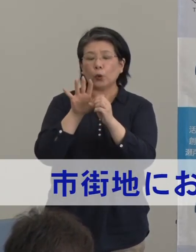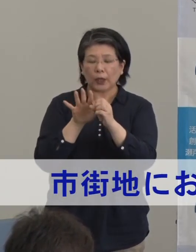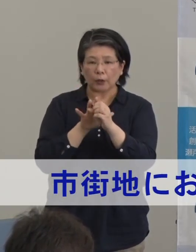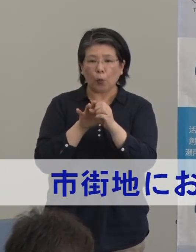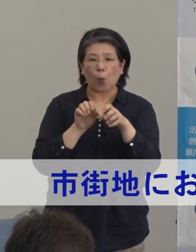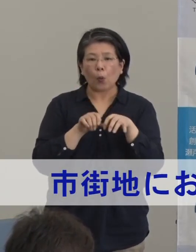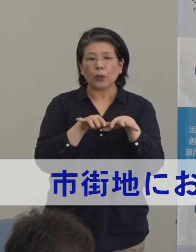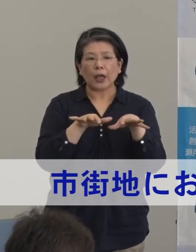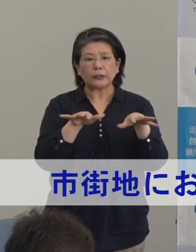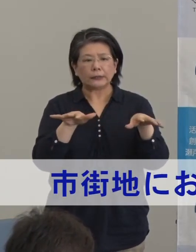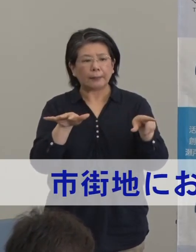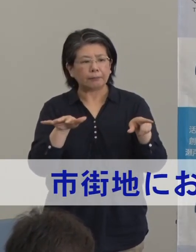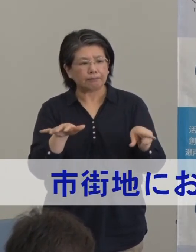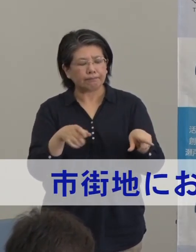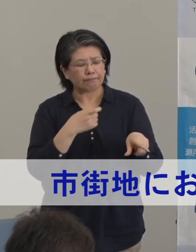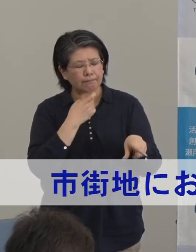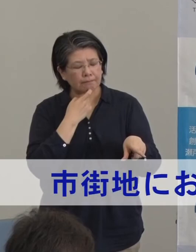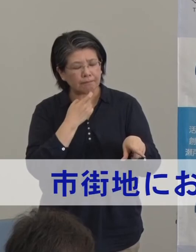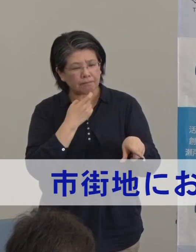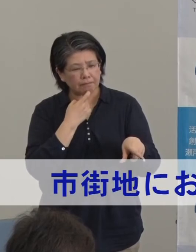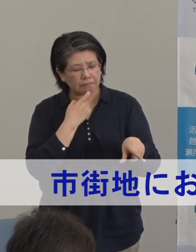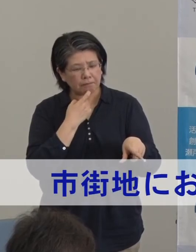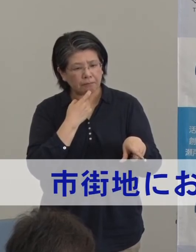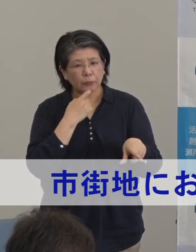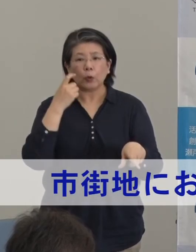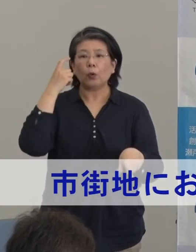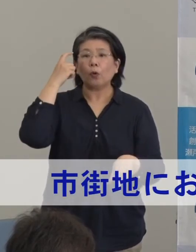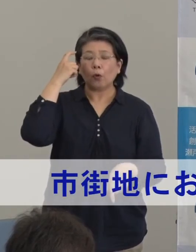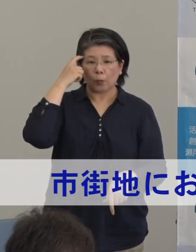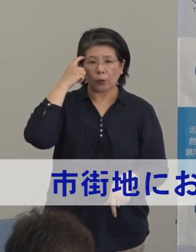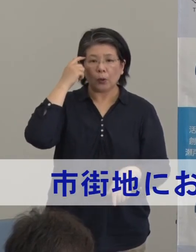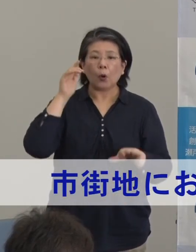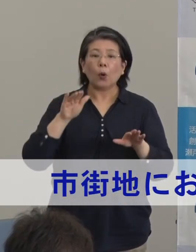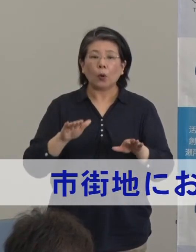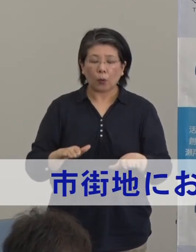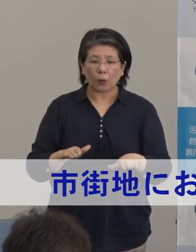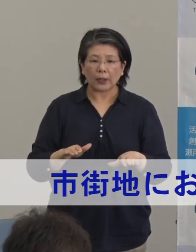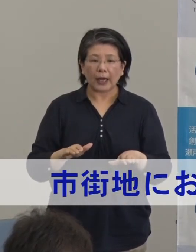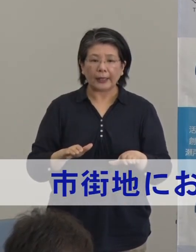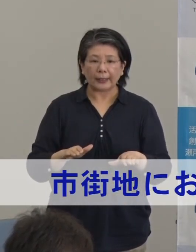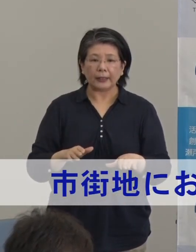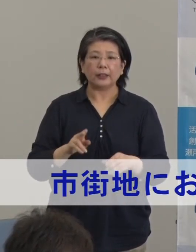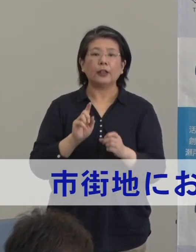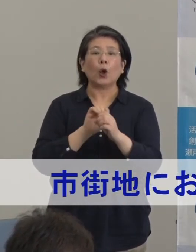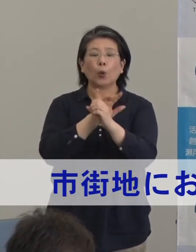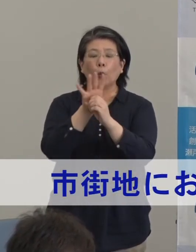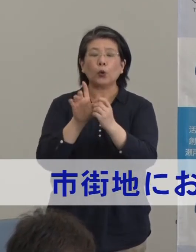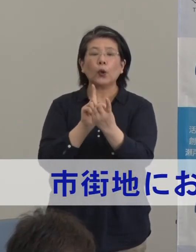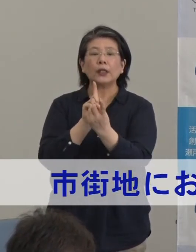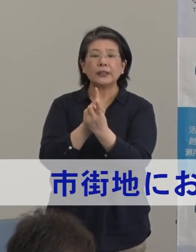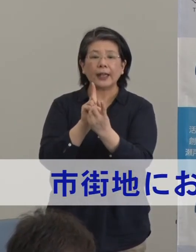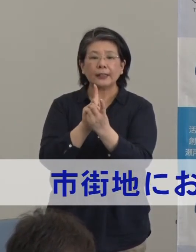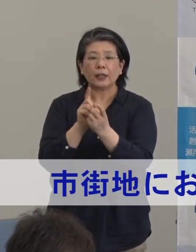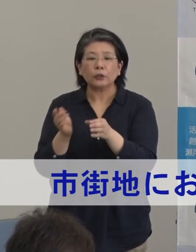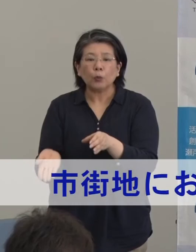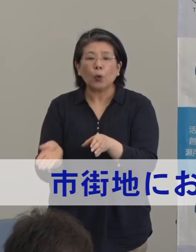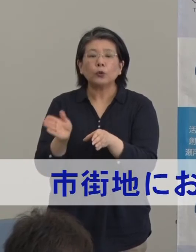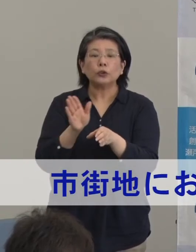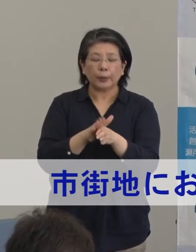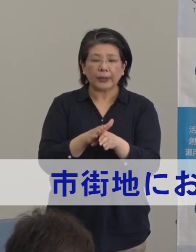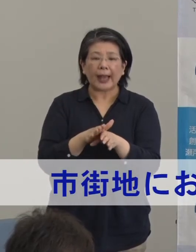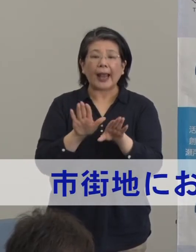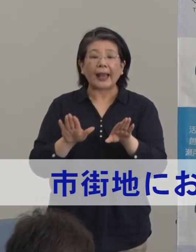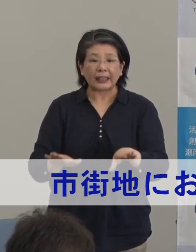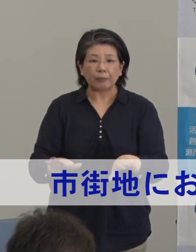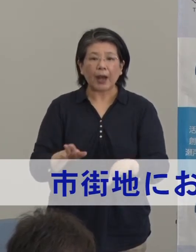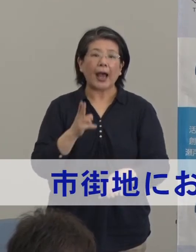好ましい状況じゃないということもございますので、まあ、この際、少なくともコロナ対策ということもございまして、まあ、32箇